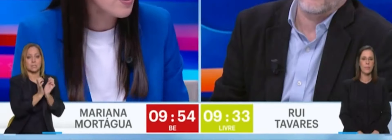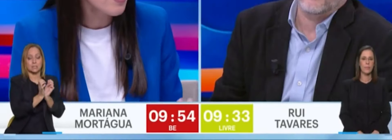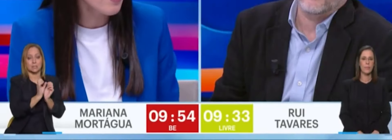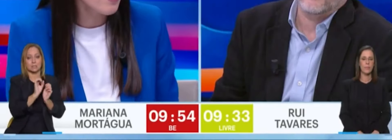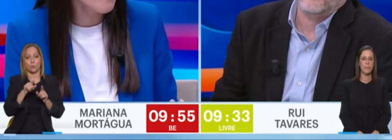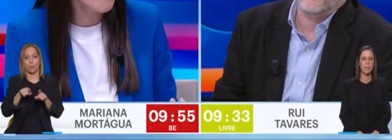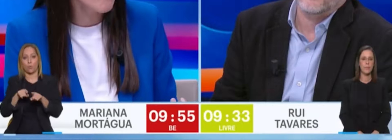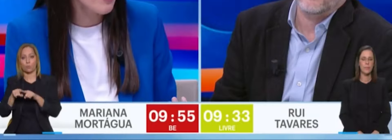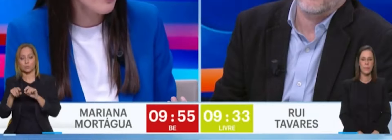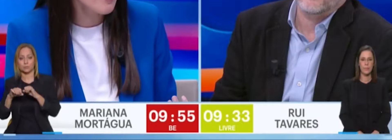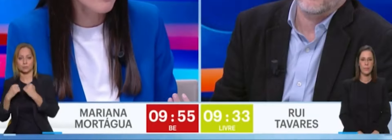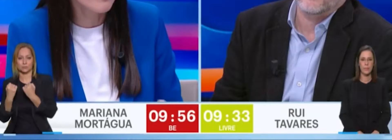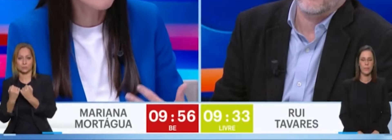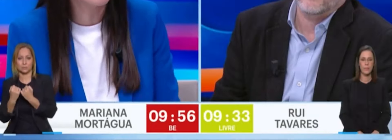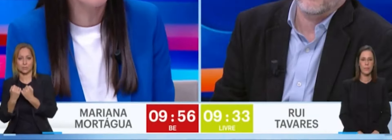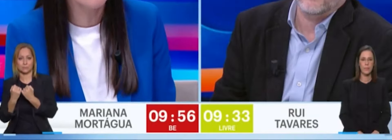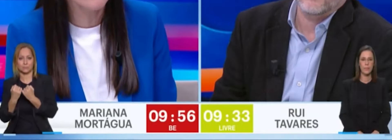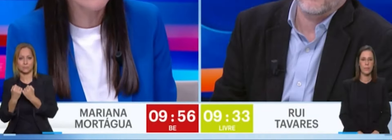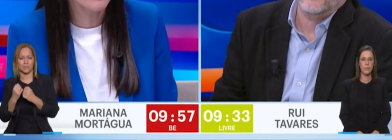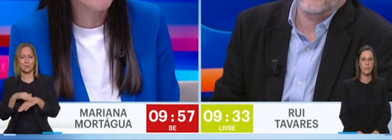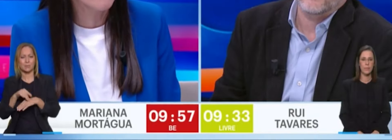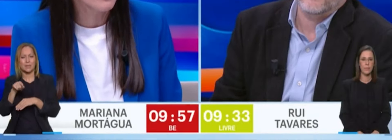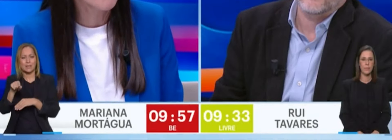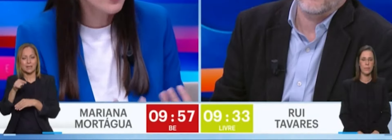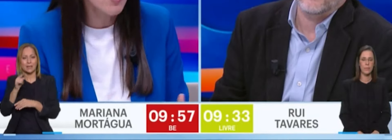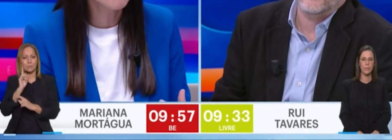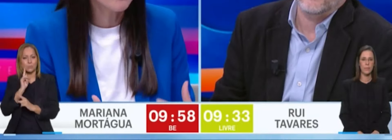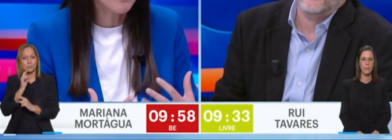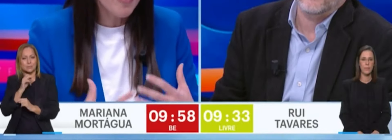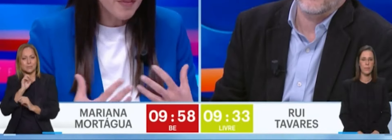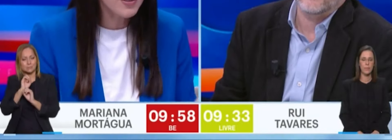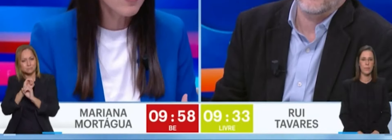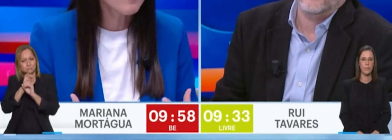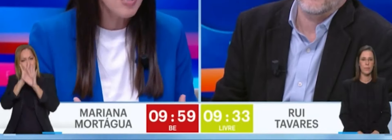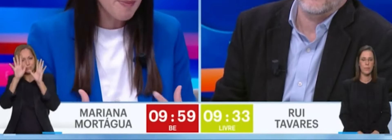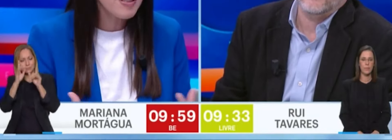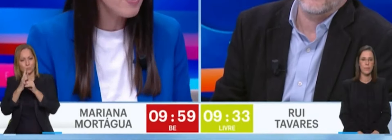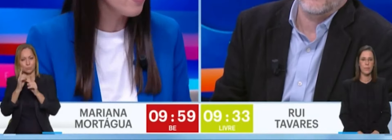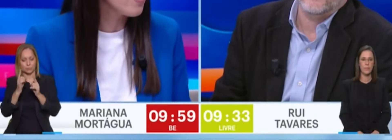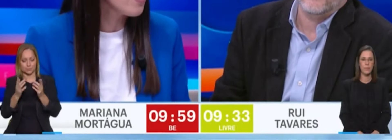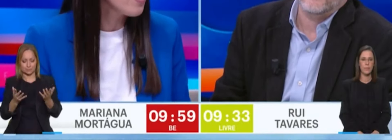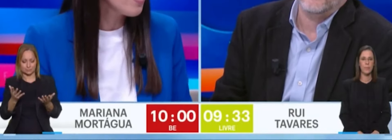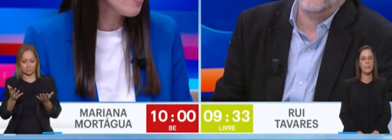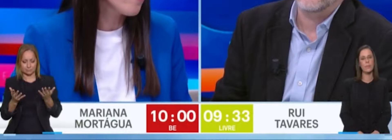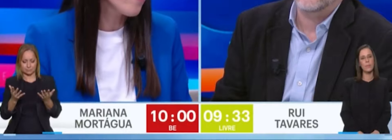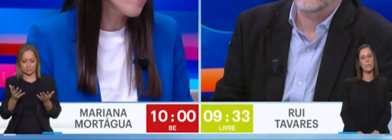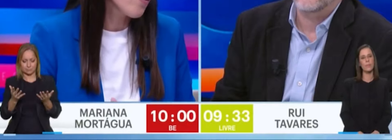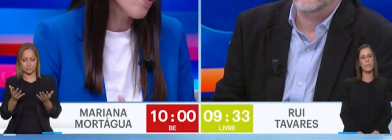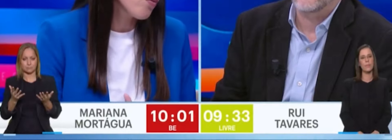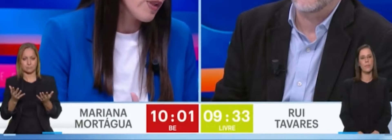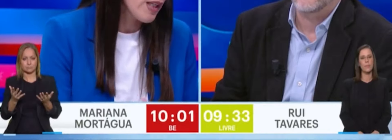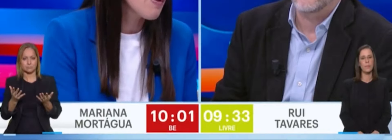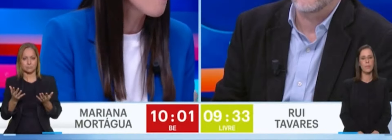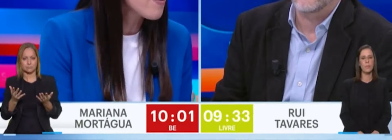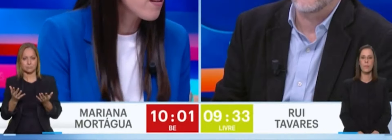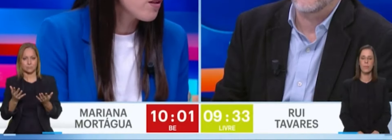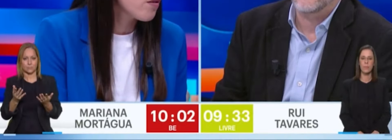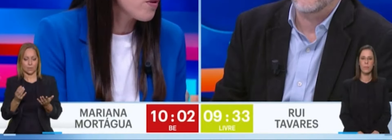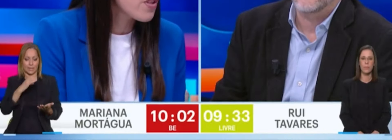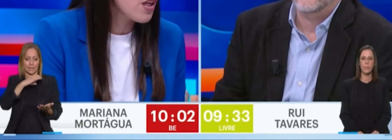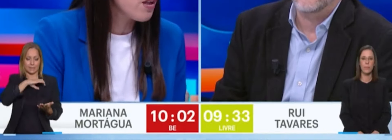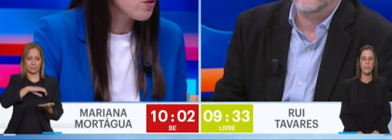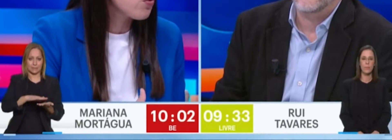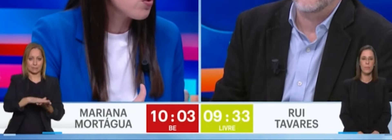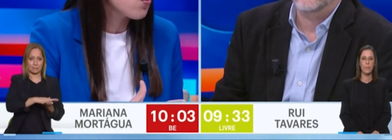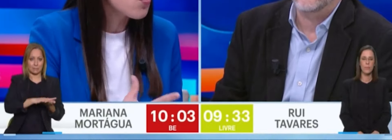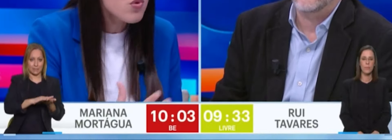hh acho que era importante esclarecer esta questão porque há um conflito à partida entre o rendimento básico